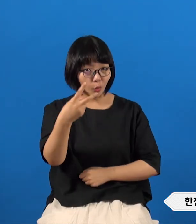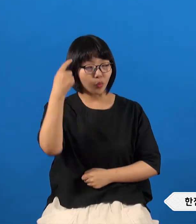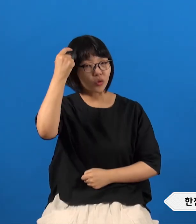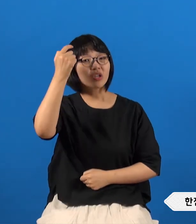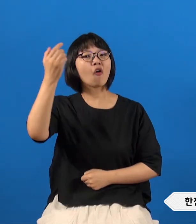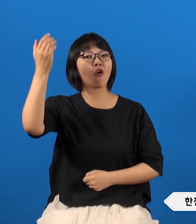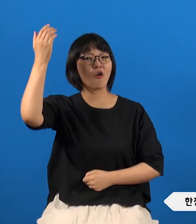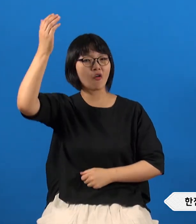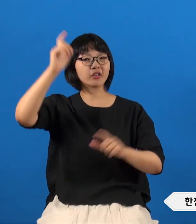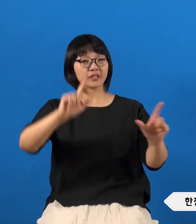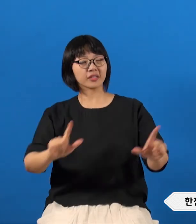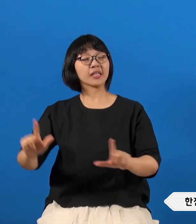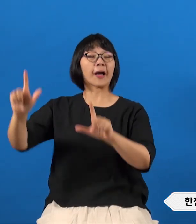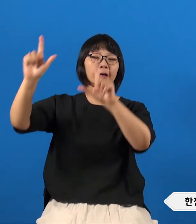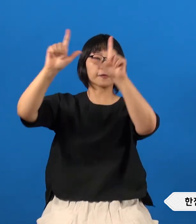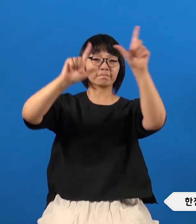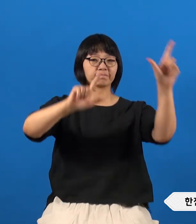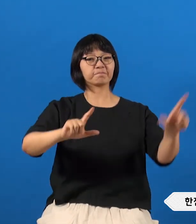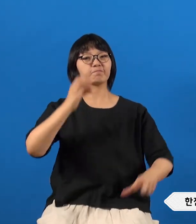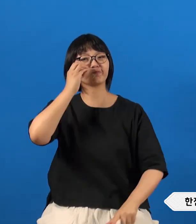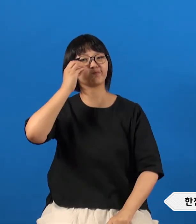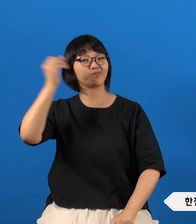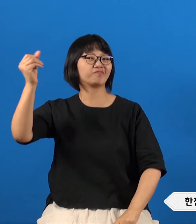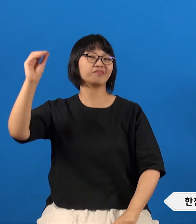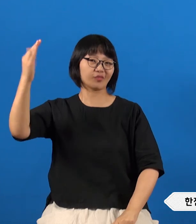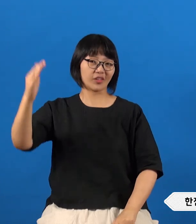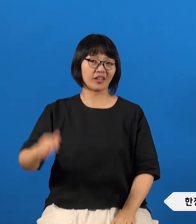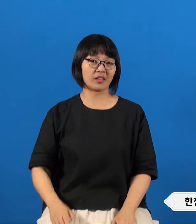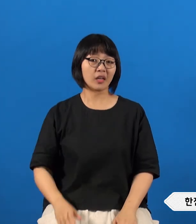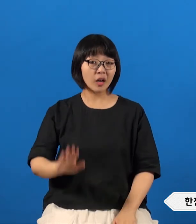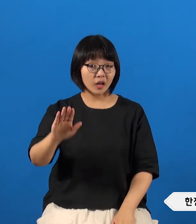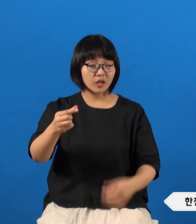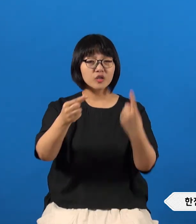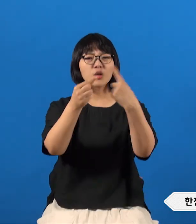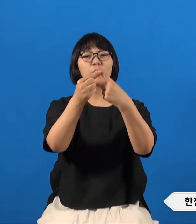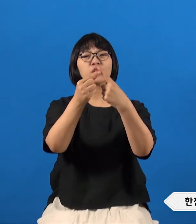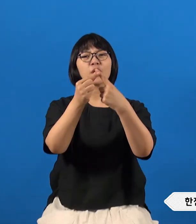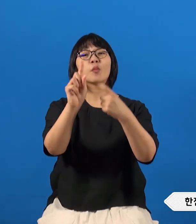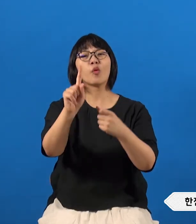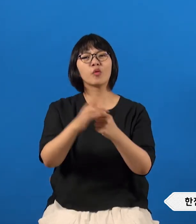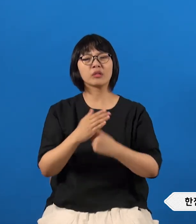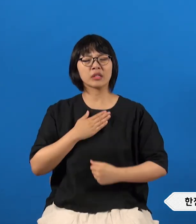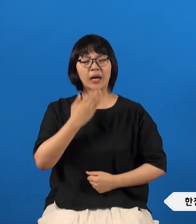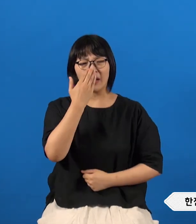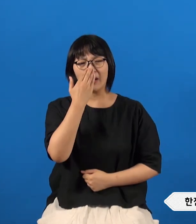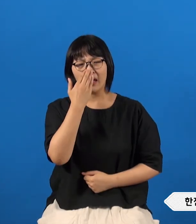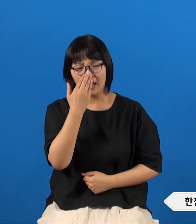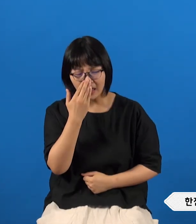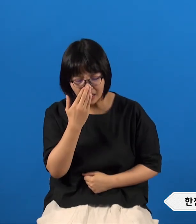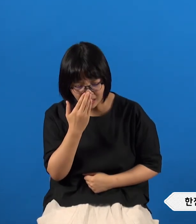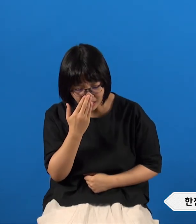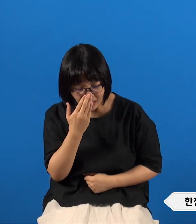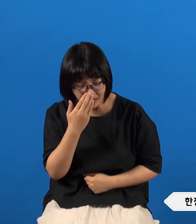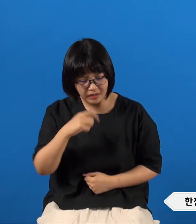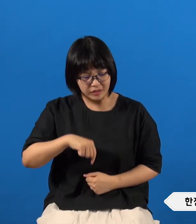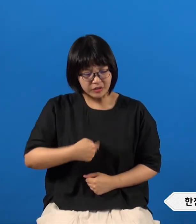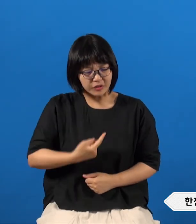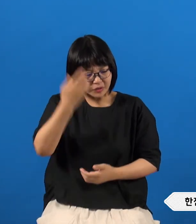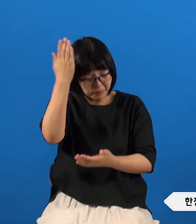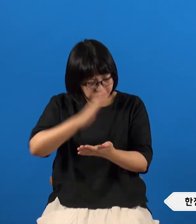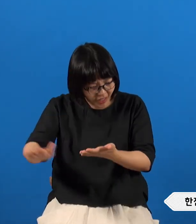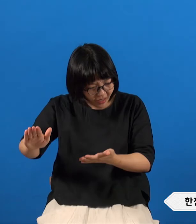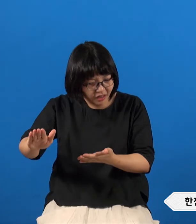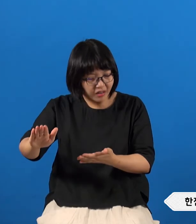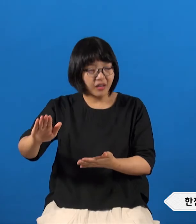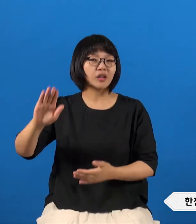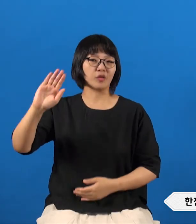우리 영적인 생활이 다 그렇습니다. 자신을 철저하게 낮춰야 합니다. 비워야 합니다.